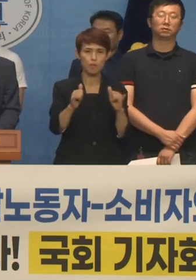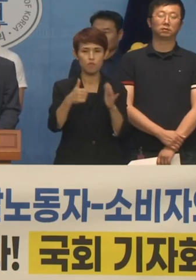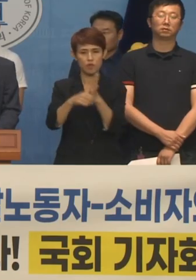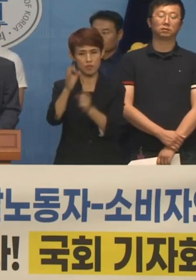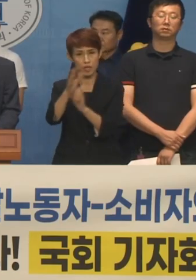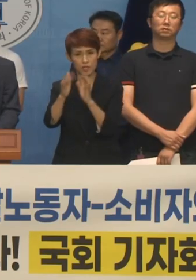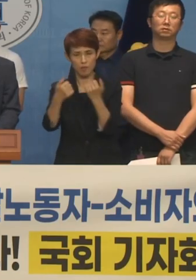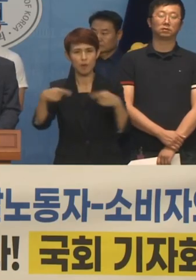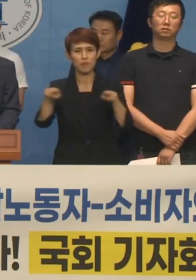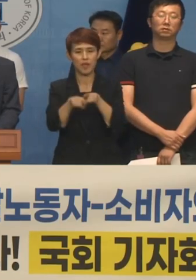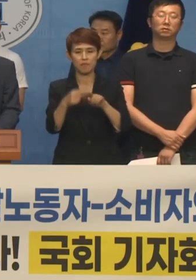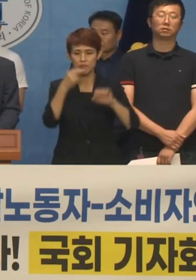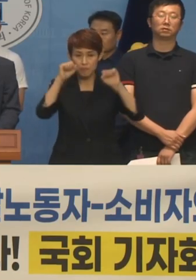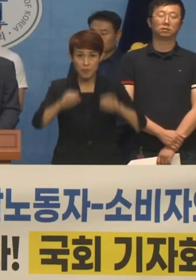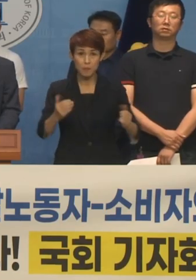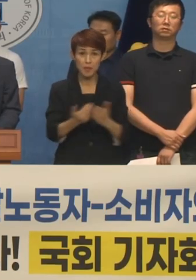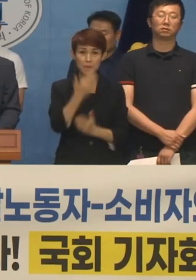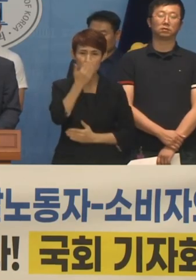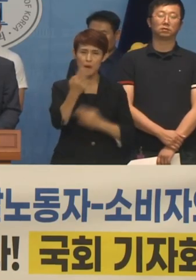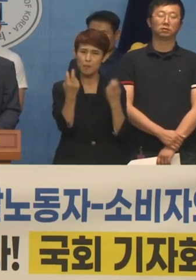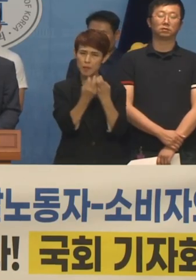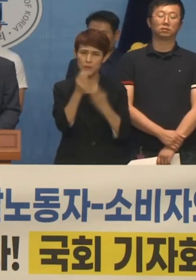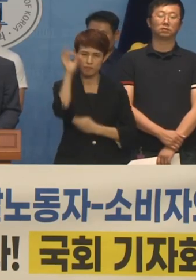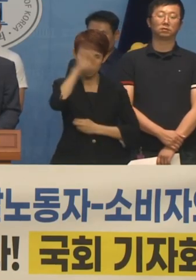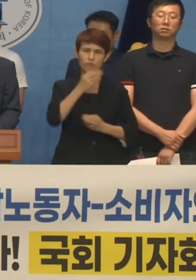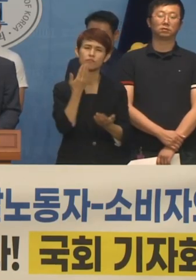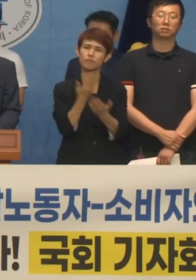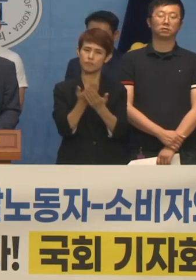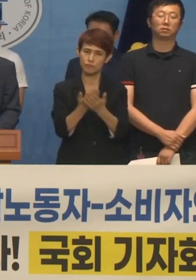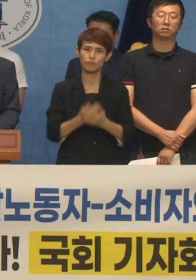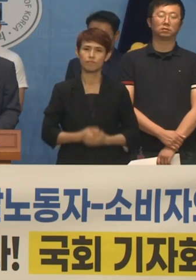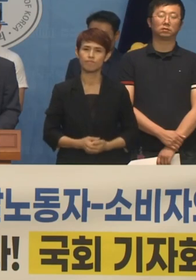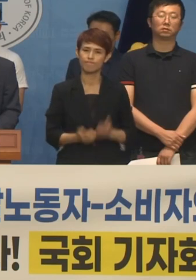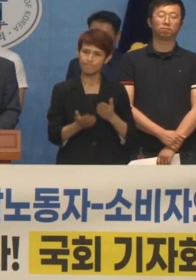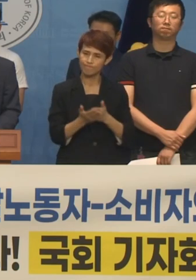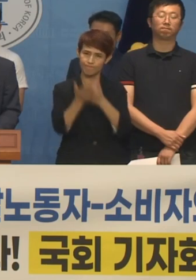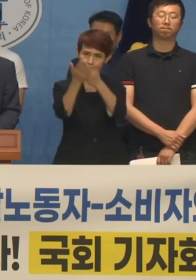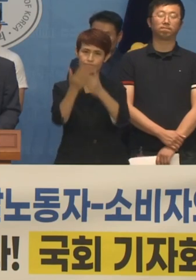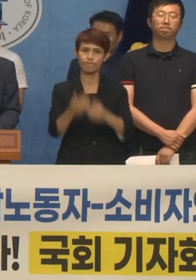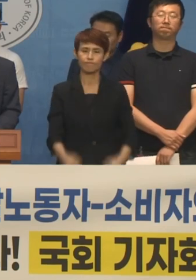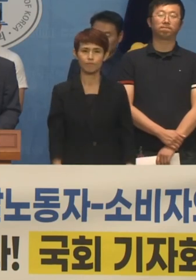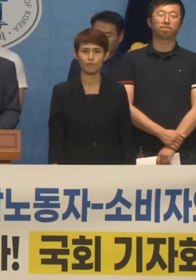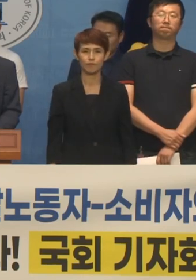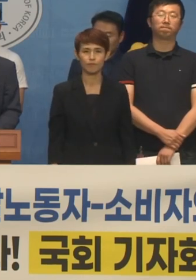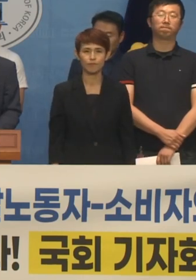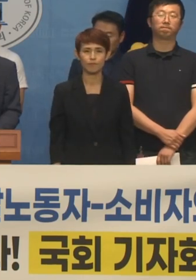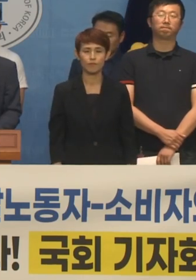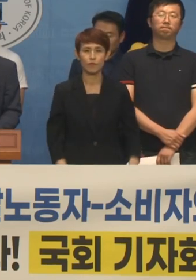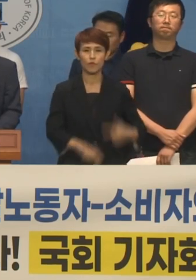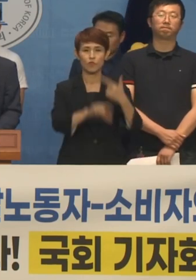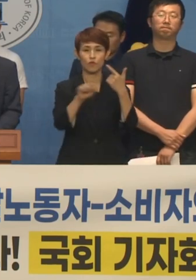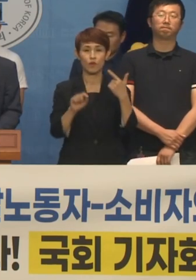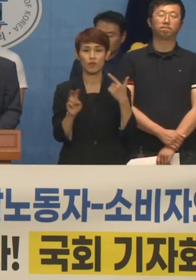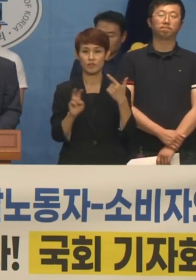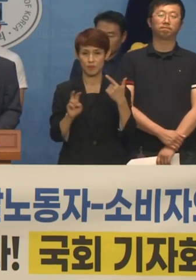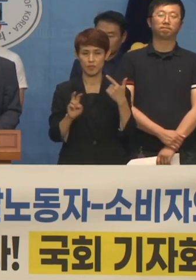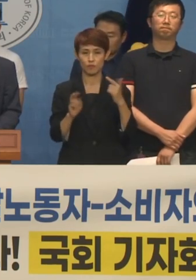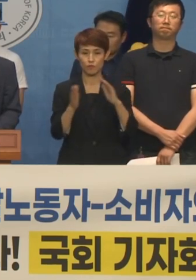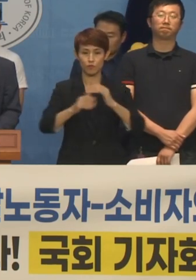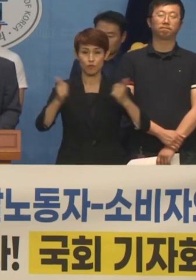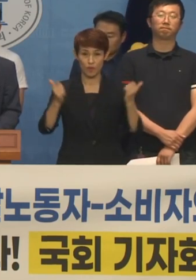상생 발전할 수 있는 방향을 모색하기를 촉구합니다. 2024년 6월 20일